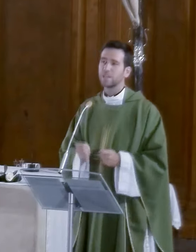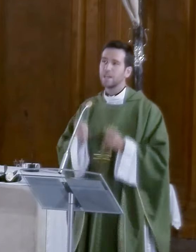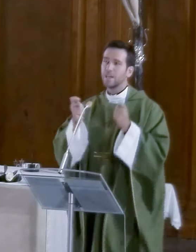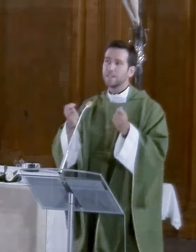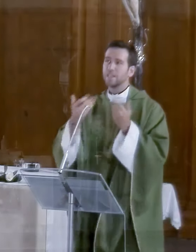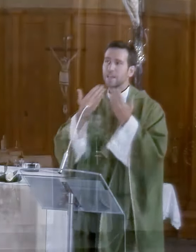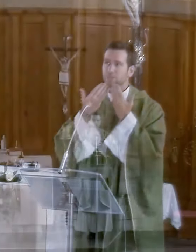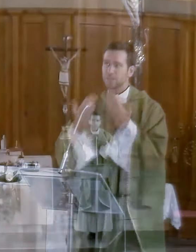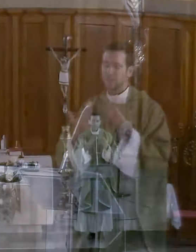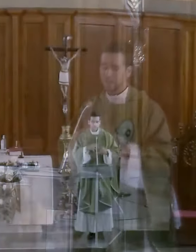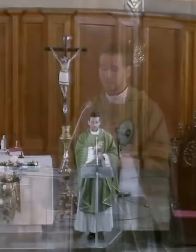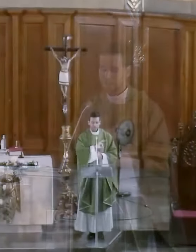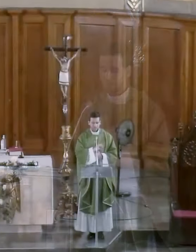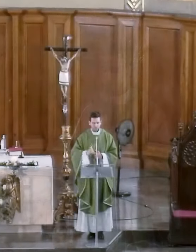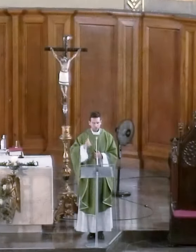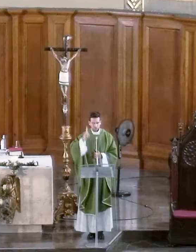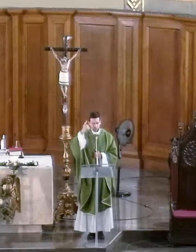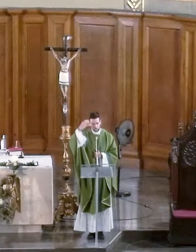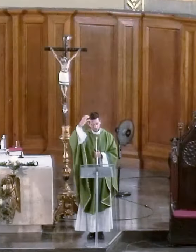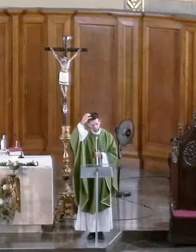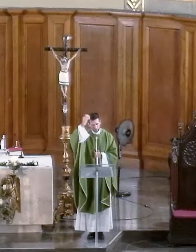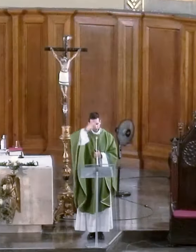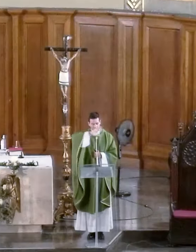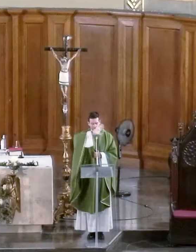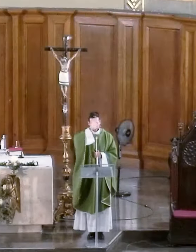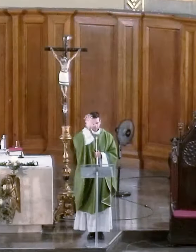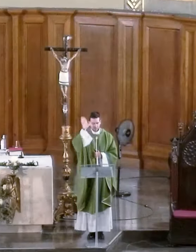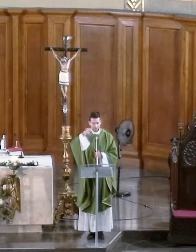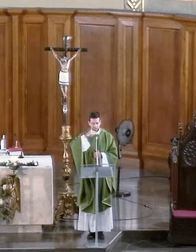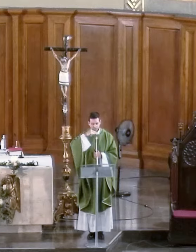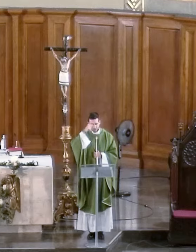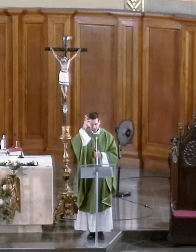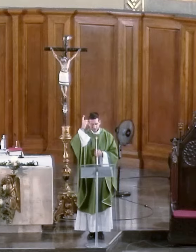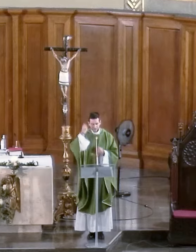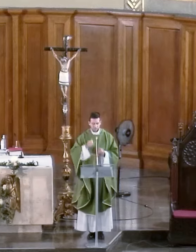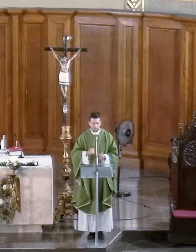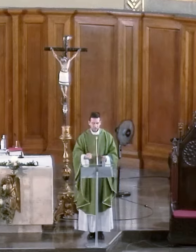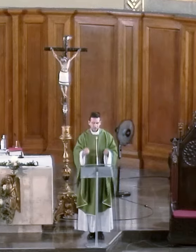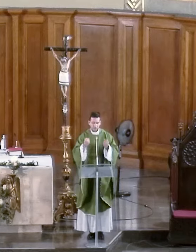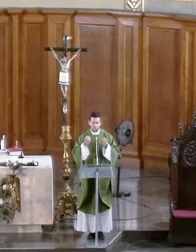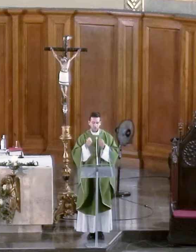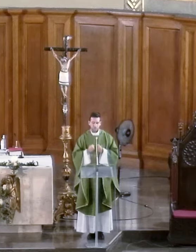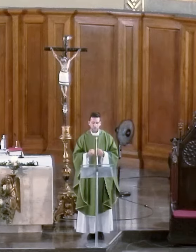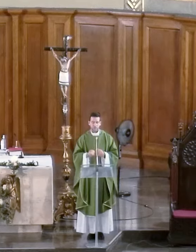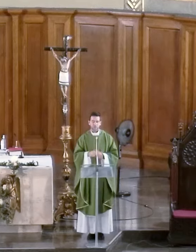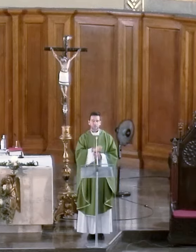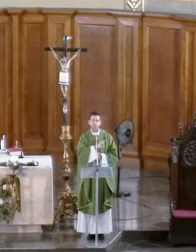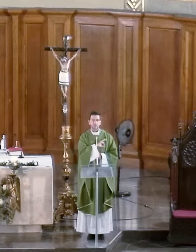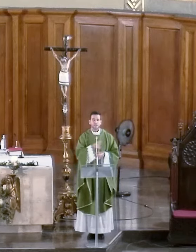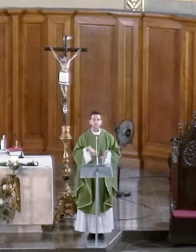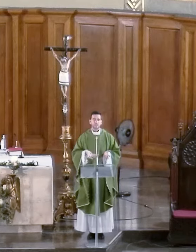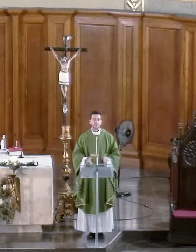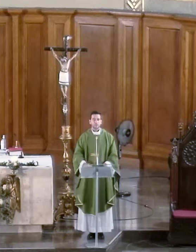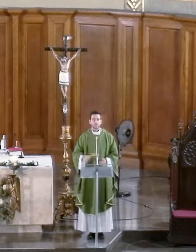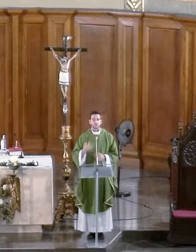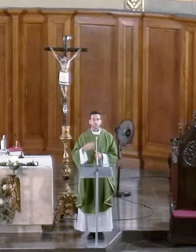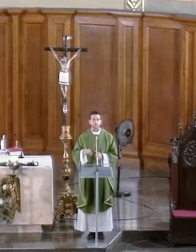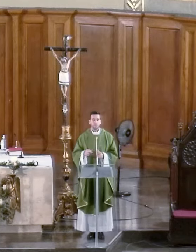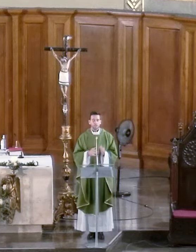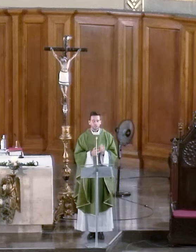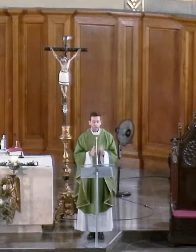glorificamos. Te damos gracias, Señor Dios, Rey celestial, Dios Padre Todopoderoso,